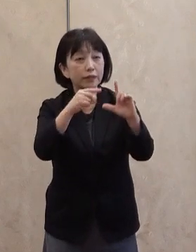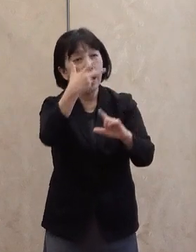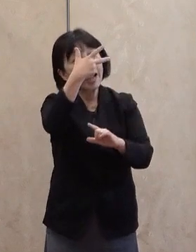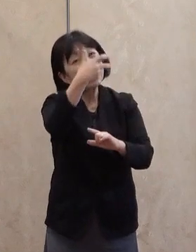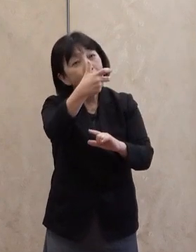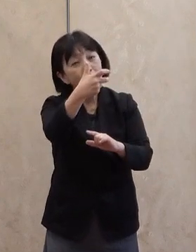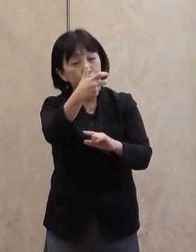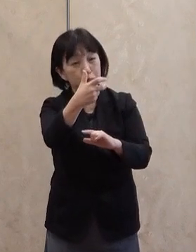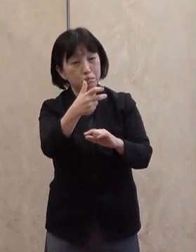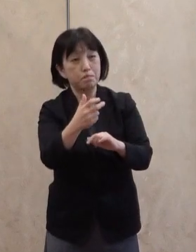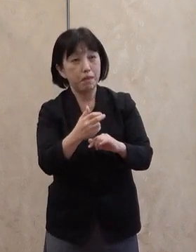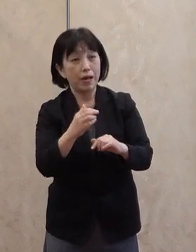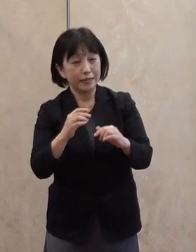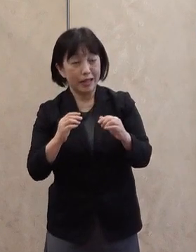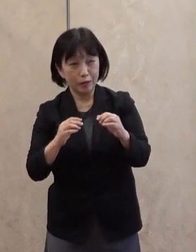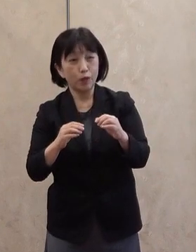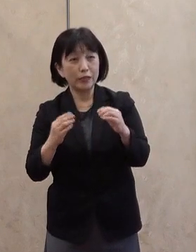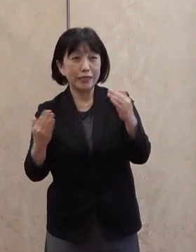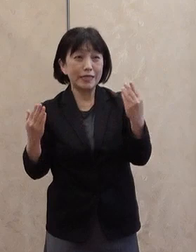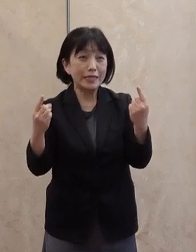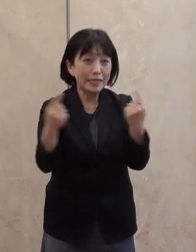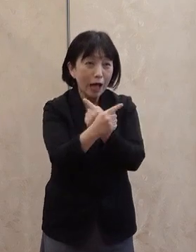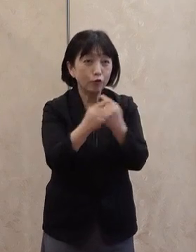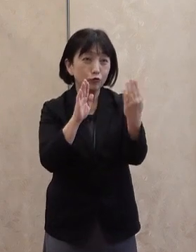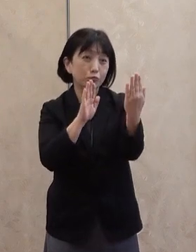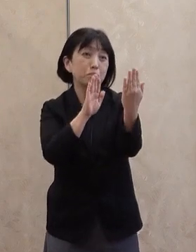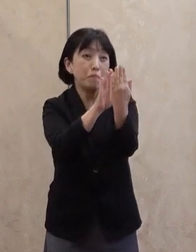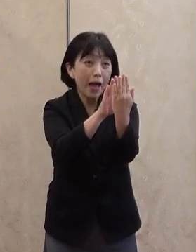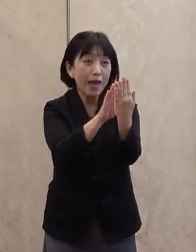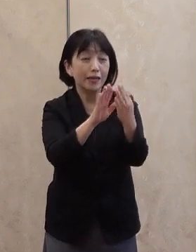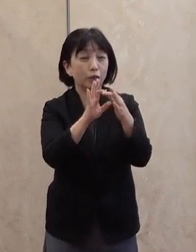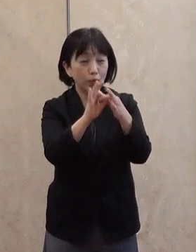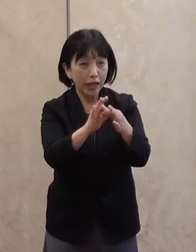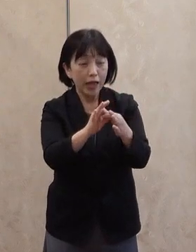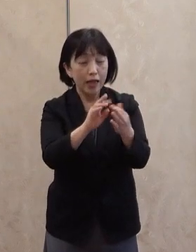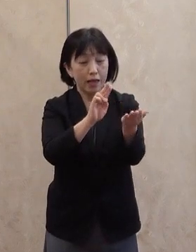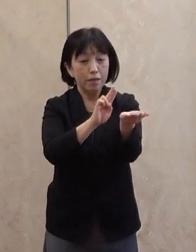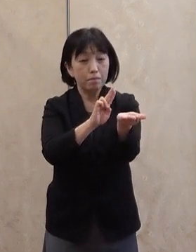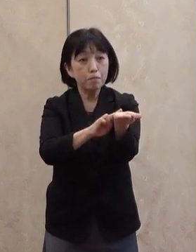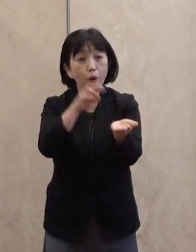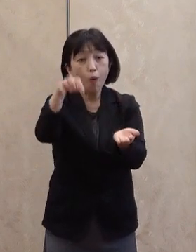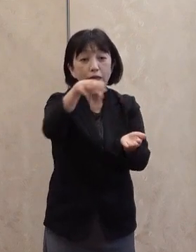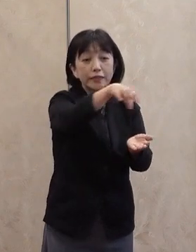という状況の時期でもあり、その病院それぞれにやはり